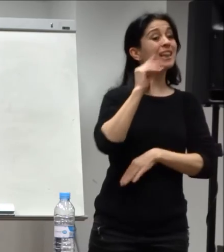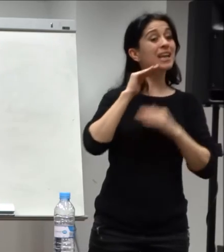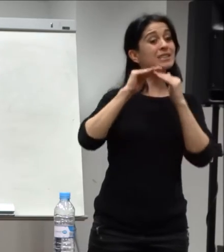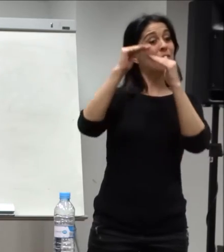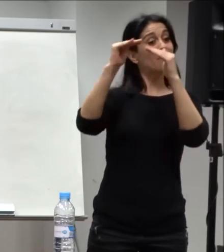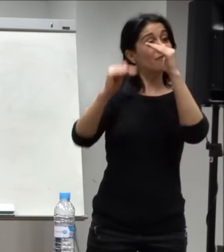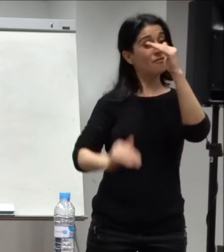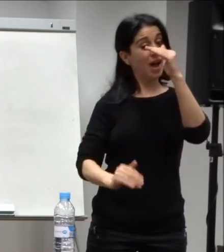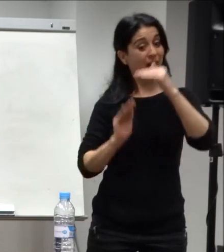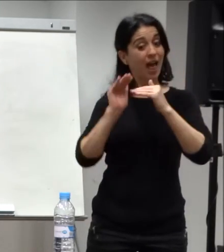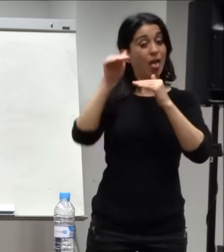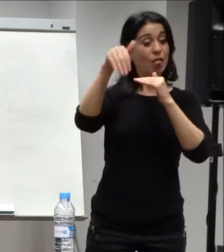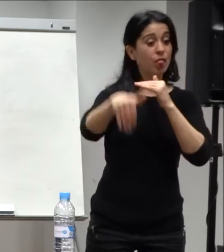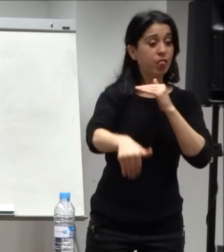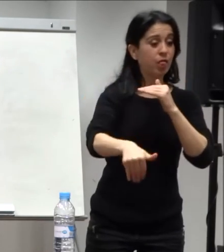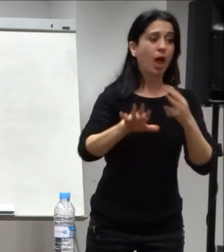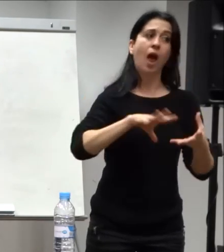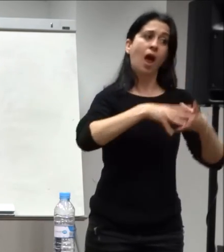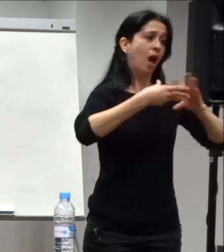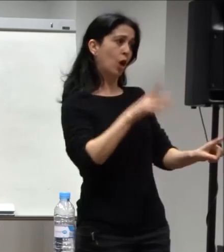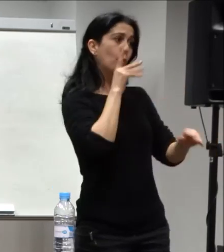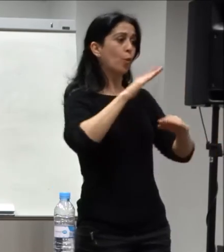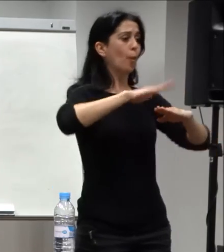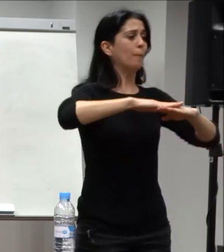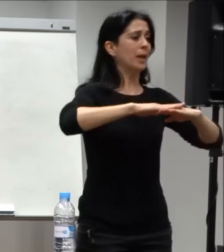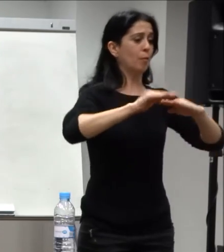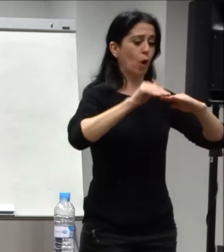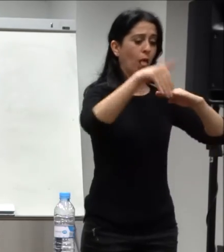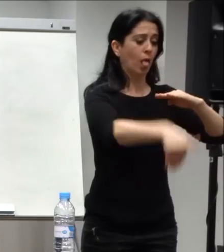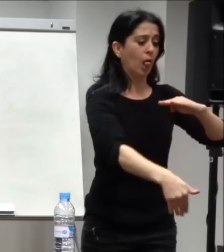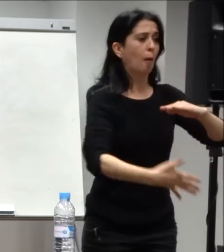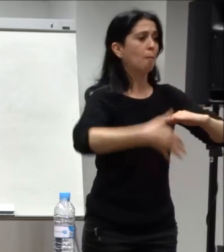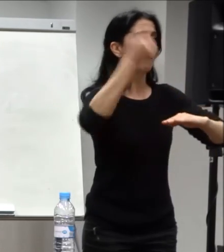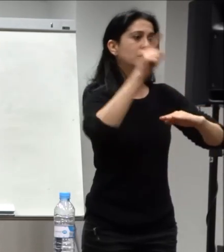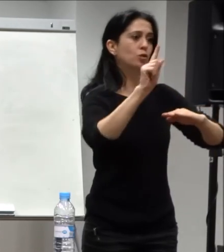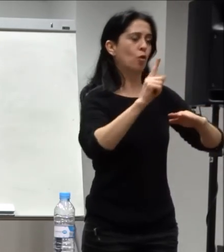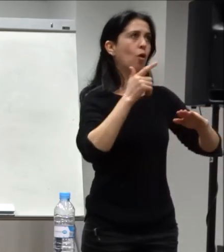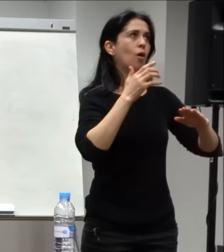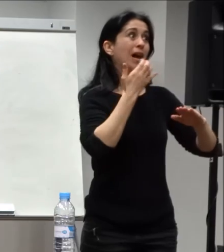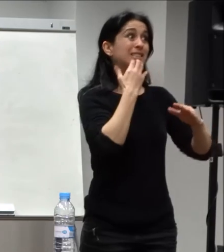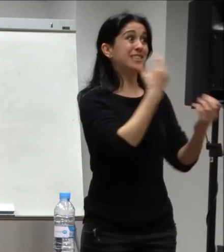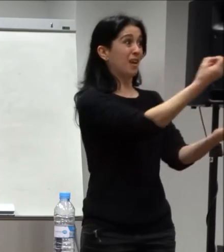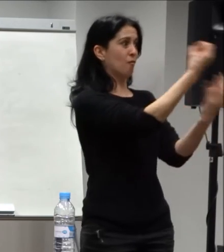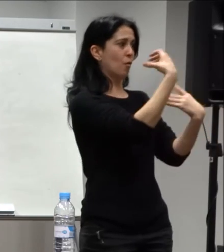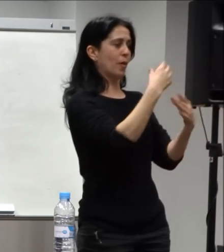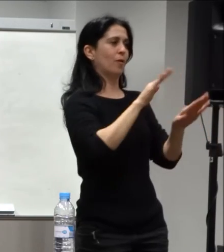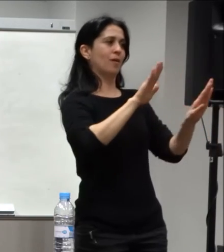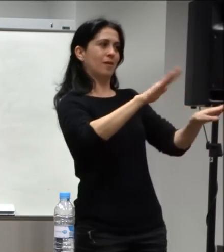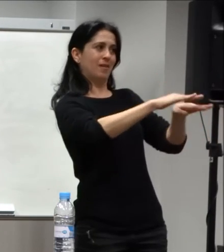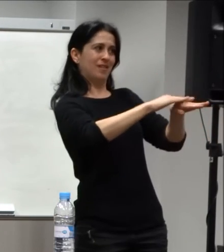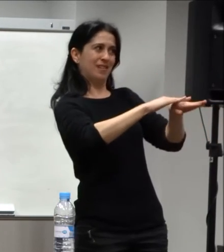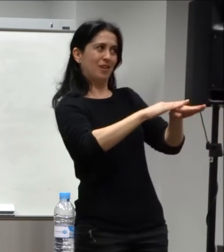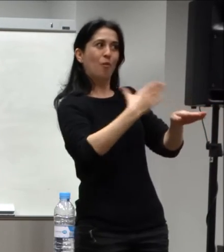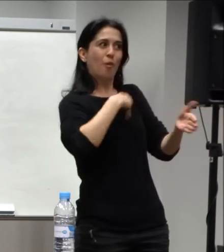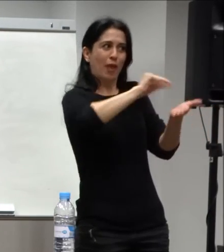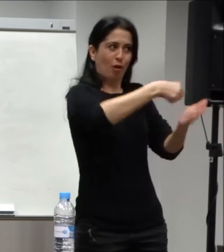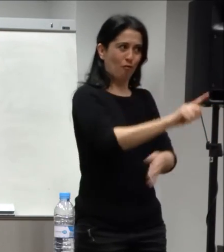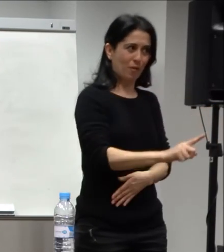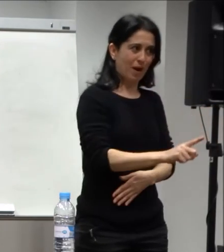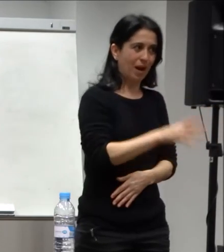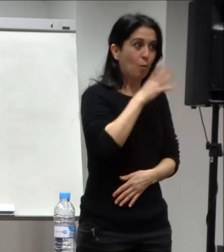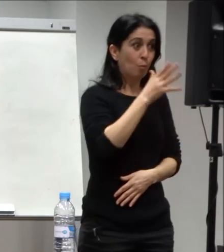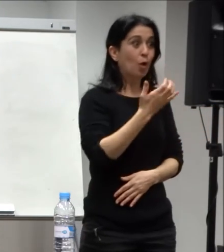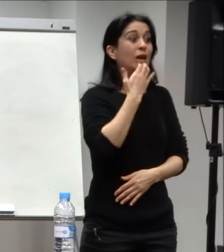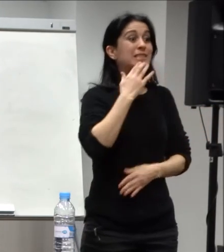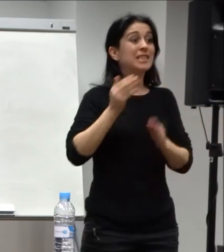se va a aplicar porque se va a aplicar un suelo que hay que ellos han establecido. Pues claro, te lo piensas dos veces antes de firmar un interés variable, porque si solo me va a